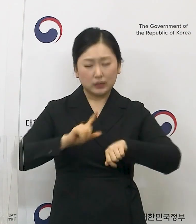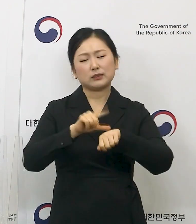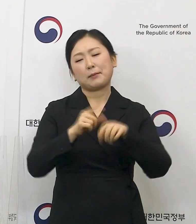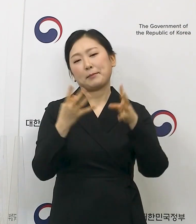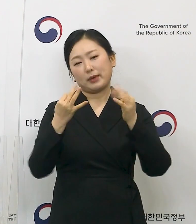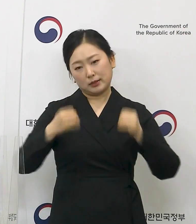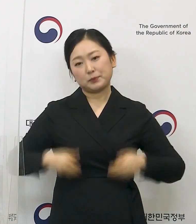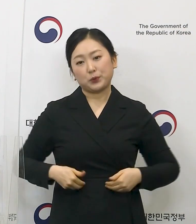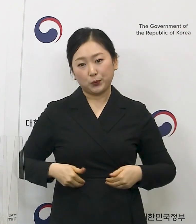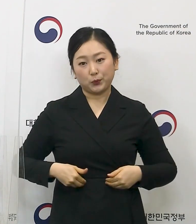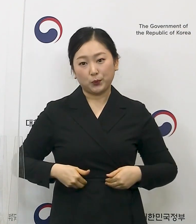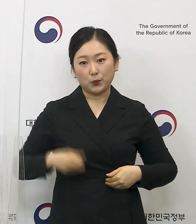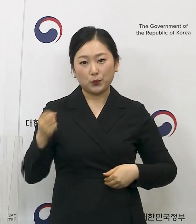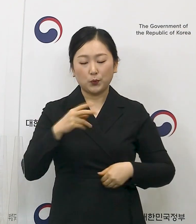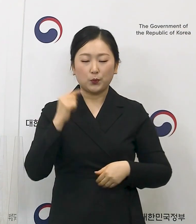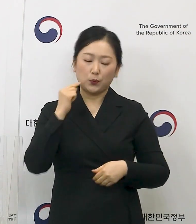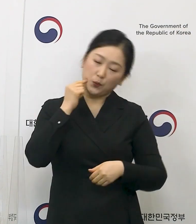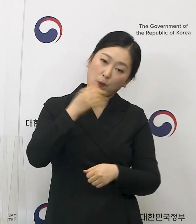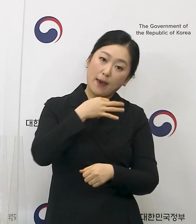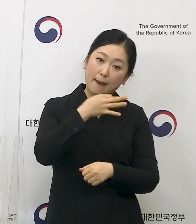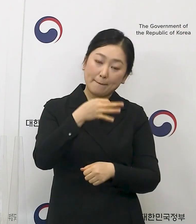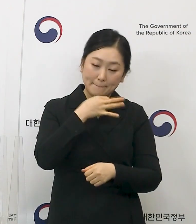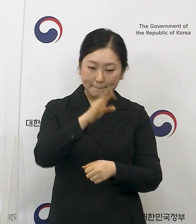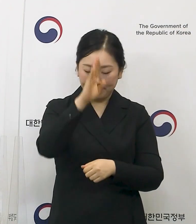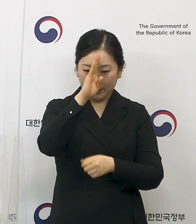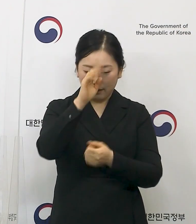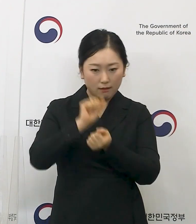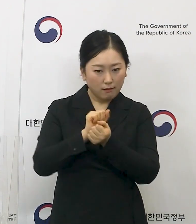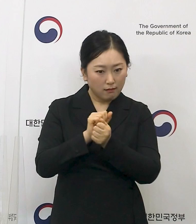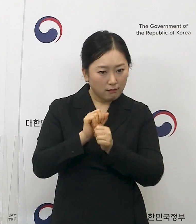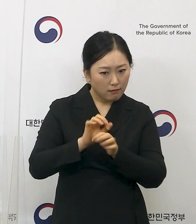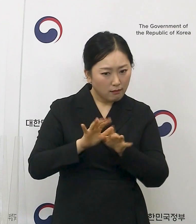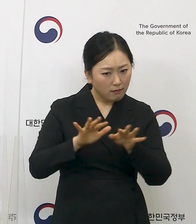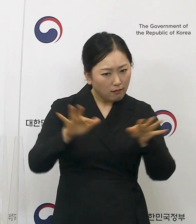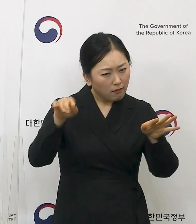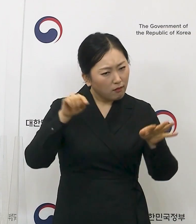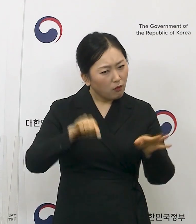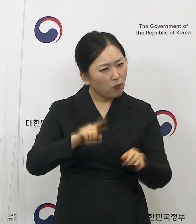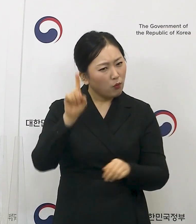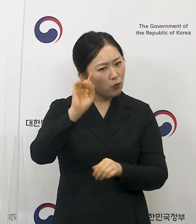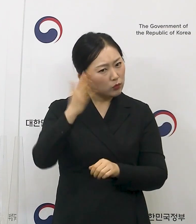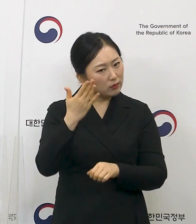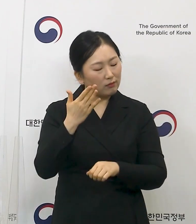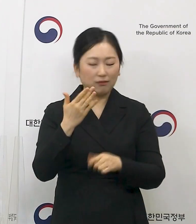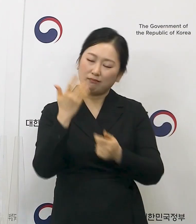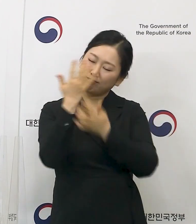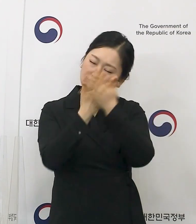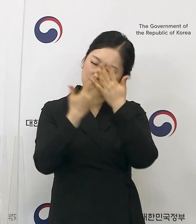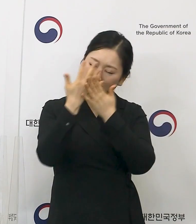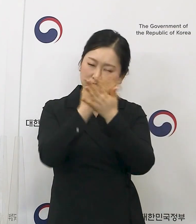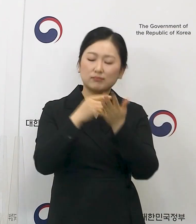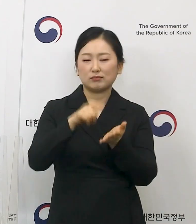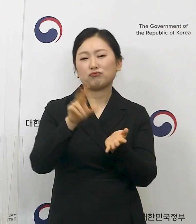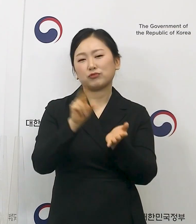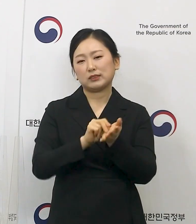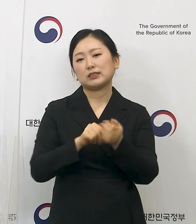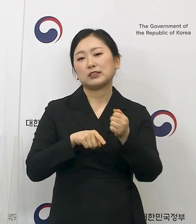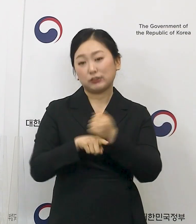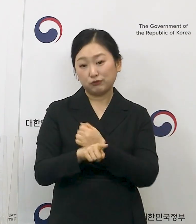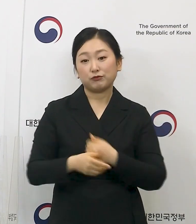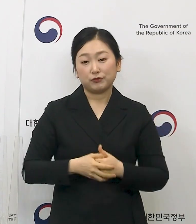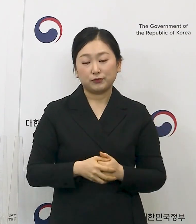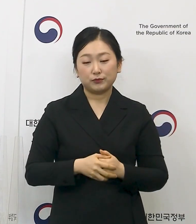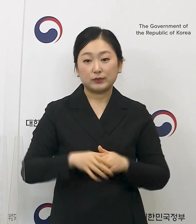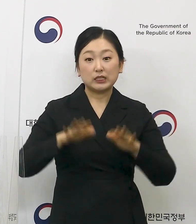필요하고 인플루엔자와 같은 감염병의 확산 방향이 불명확하기 때문입니다. 이번 주